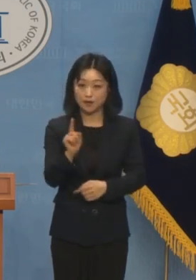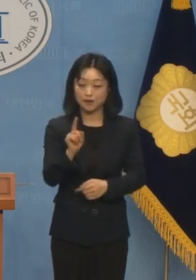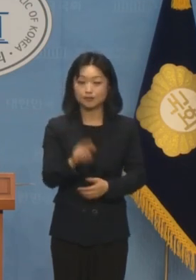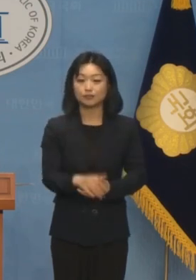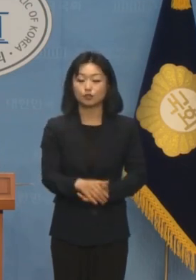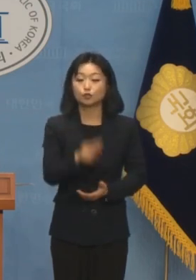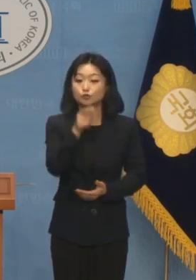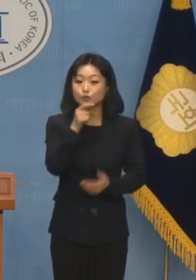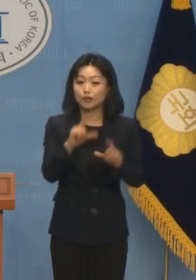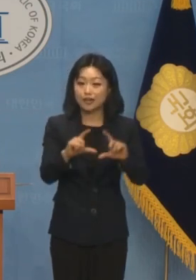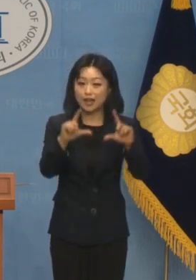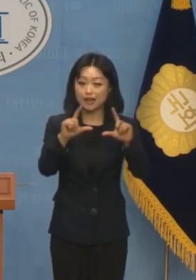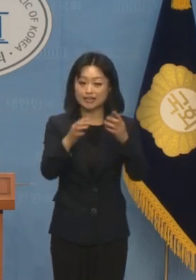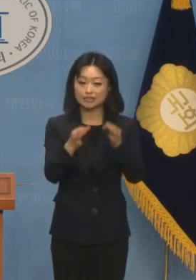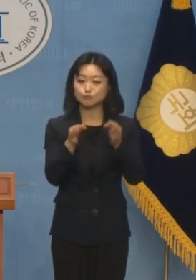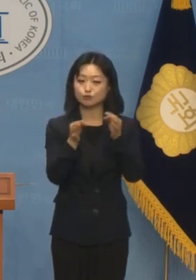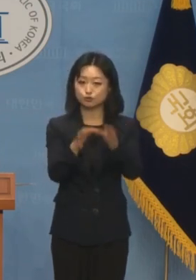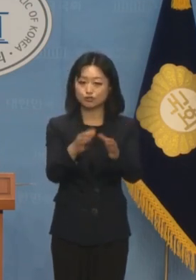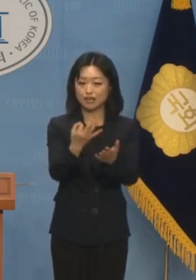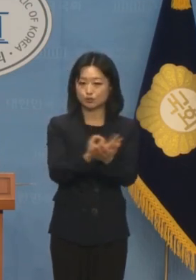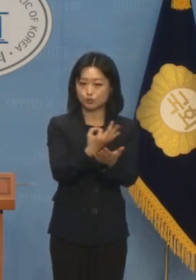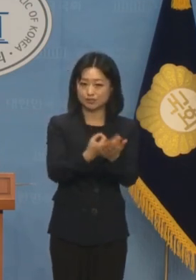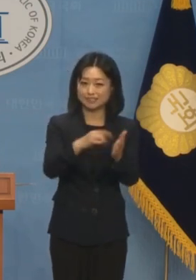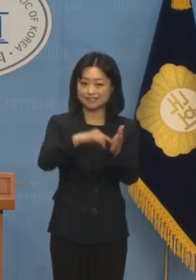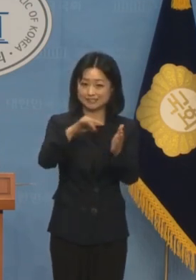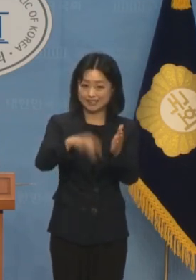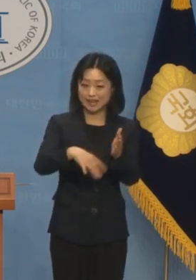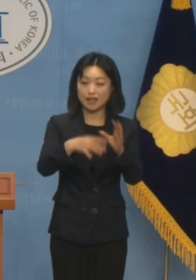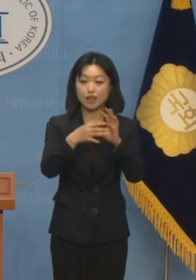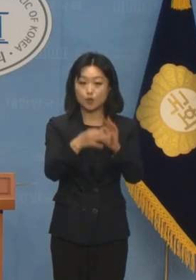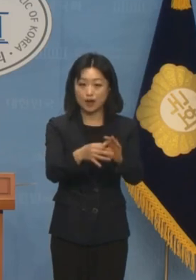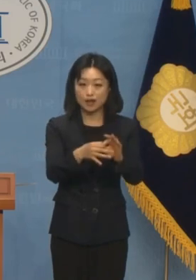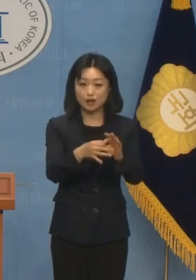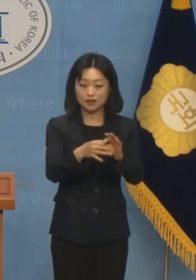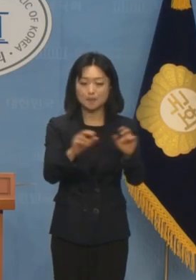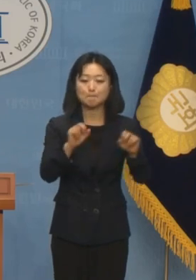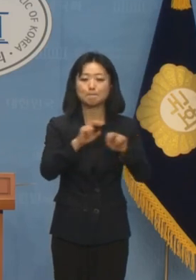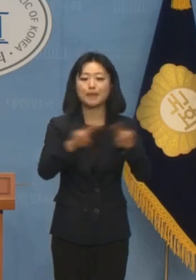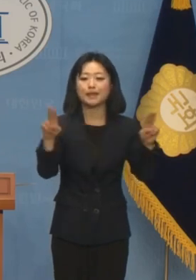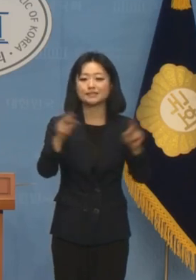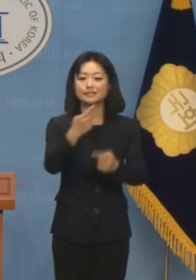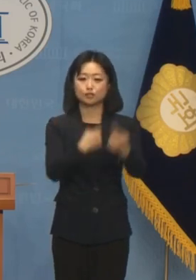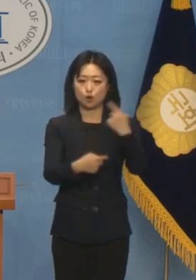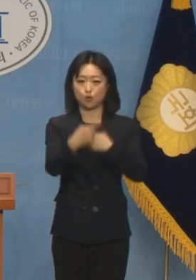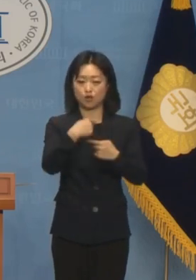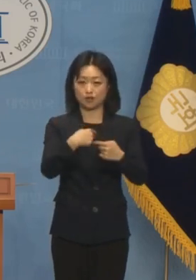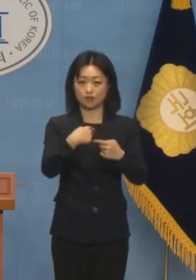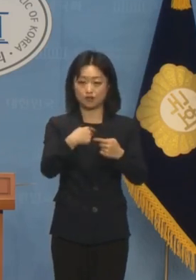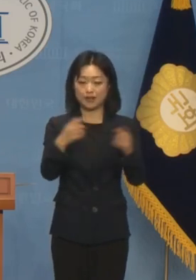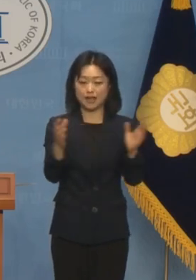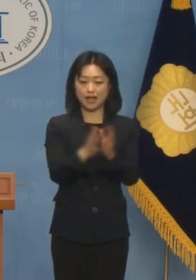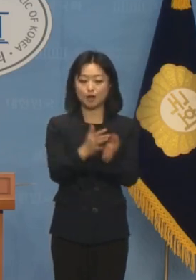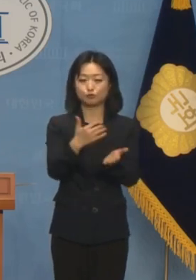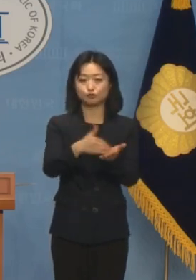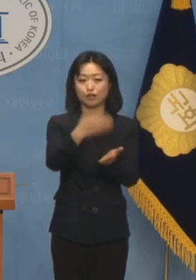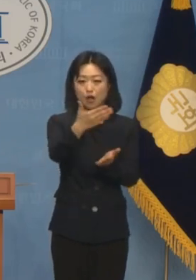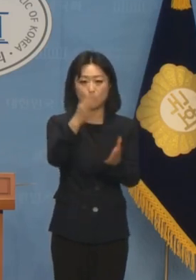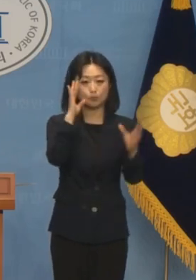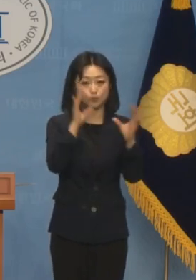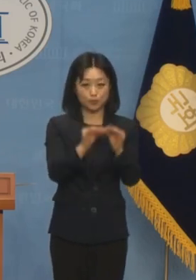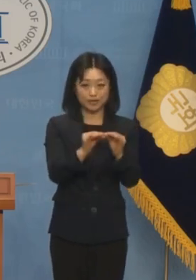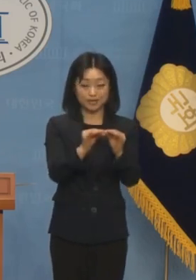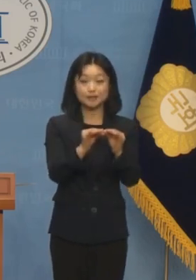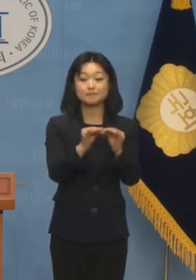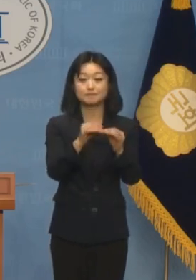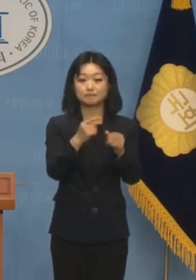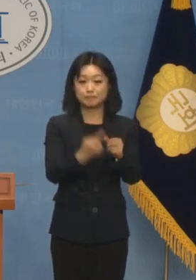지난주 수요일 금융투자소득세, 일명 금투세 폐지 요청에 관한 청원 등 5만 명의 동의를 받아서